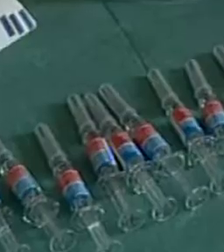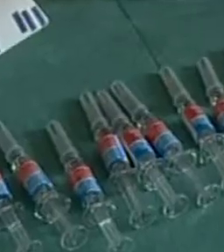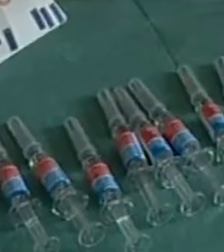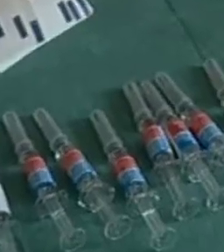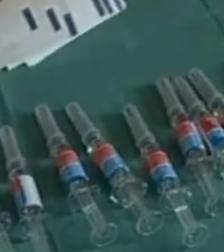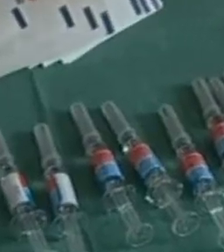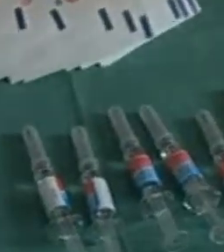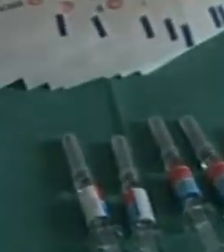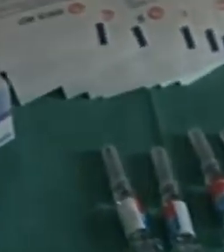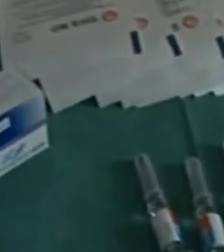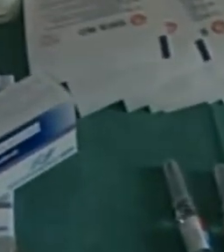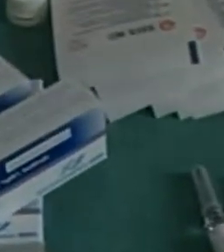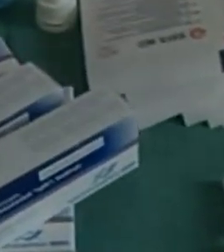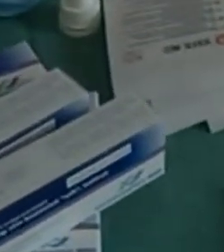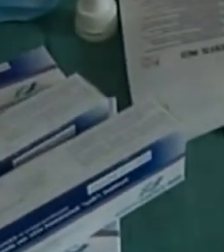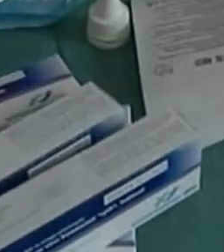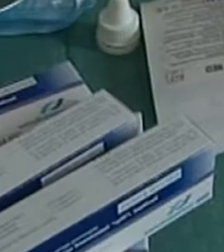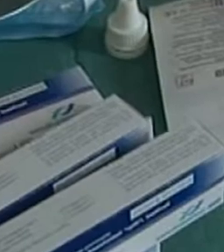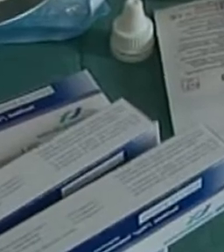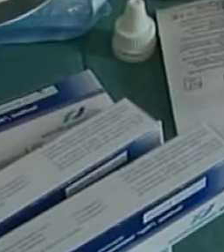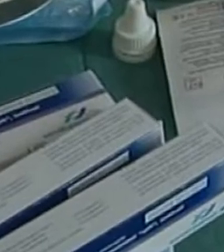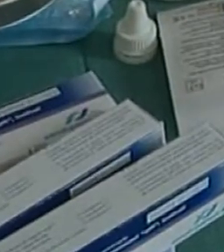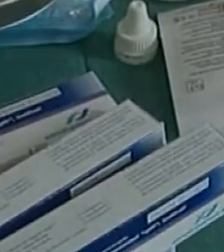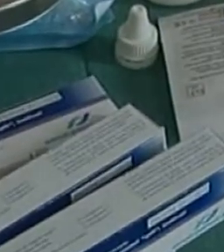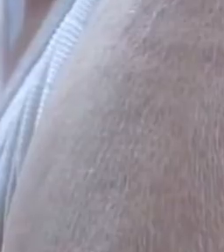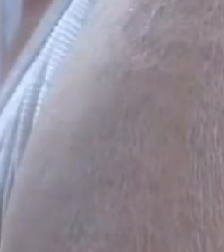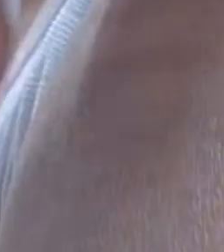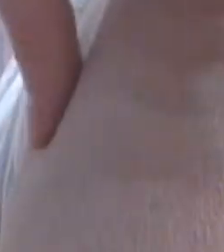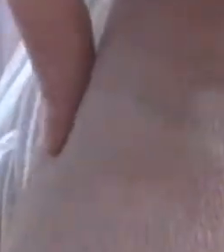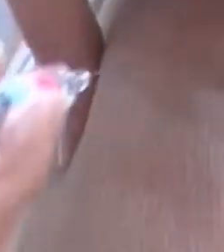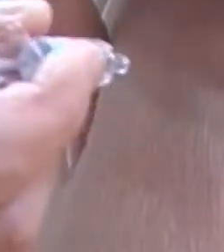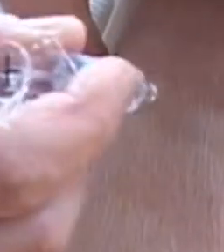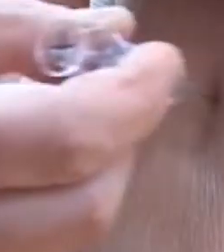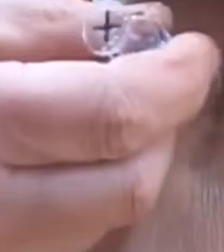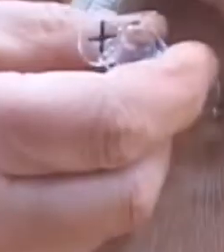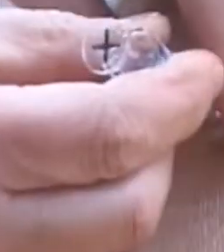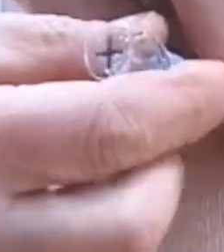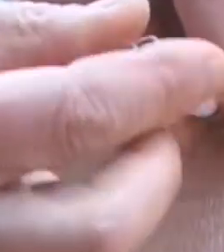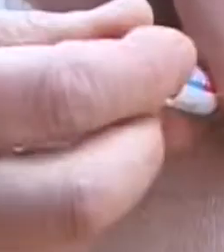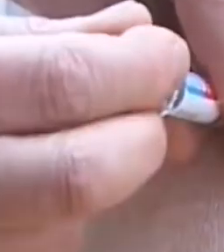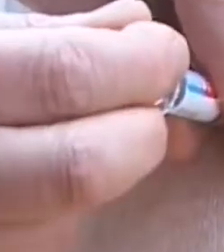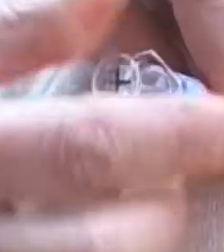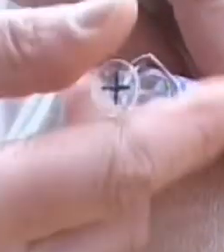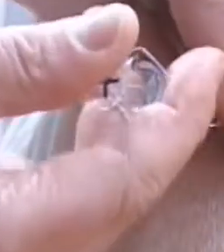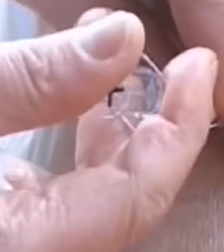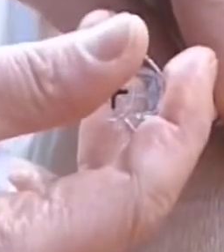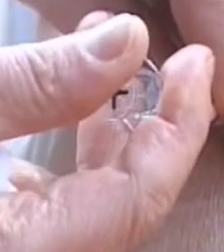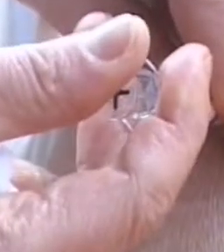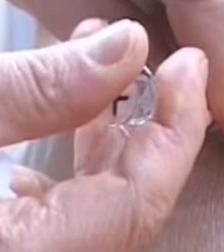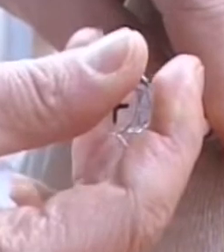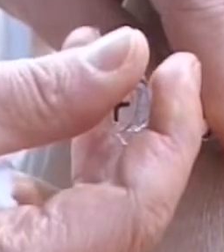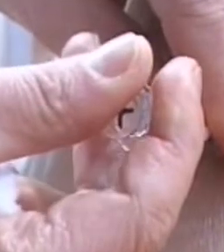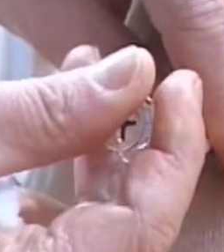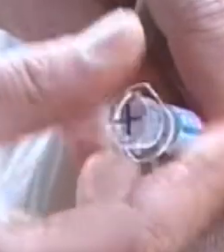degli 8 milioni previsti ne arriveranno 3,4 in italia dove continua senza intoppi la fornitura di moderna ma si guarda con fiducia anche a quello di